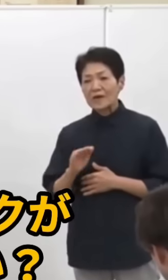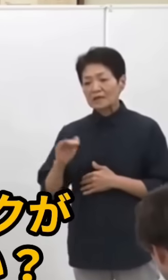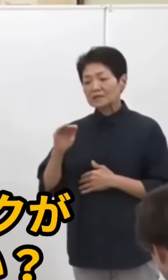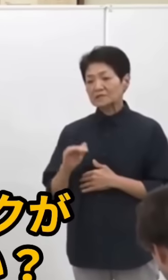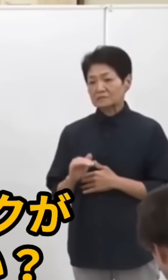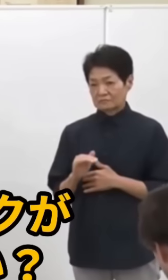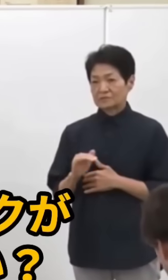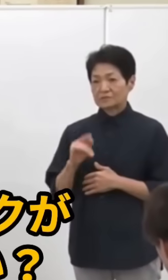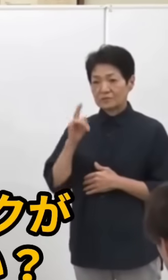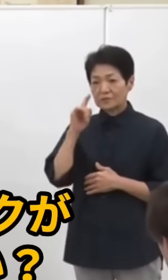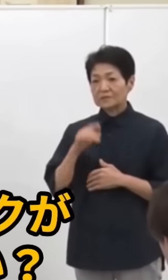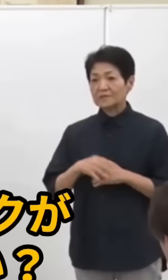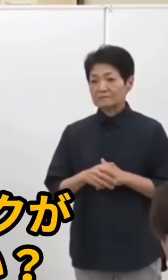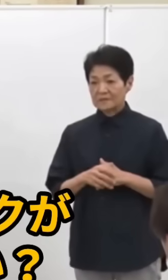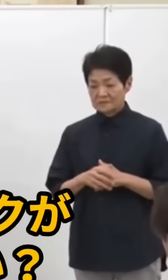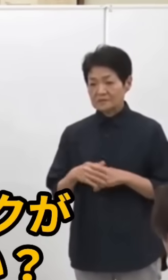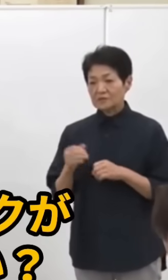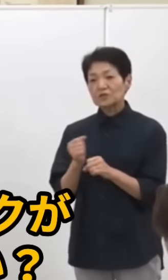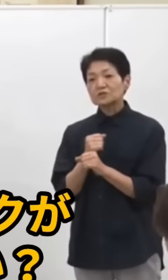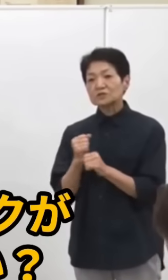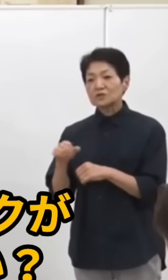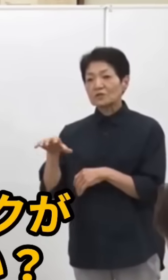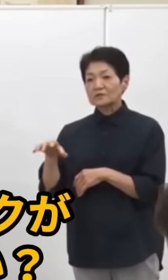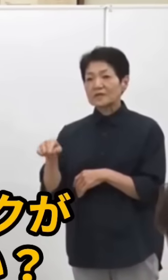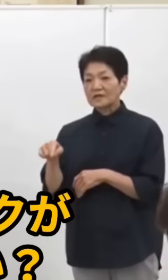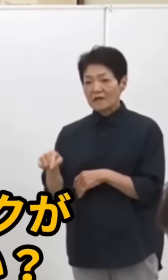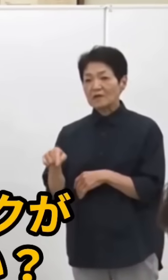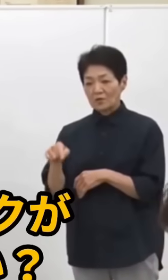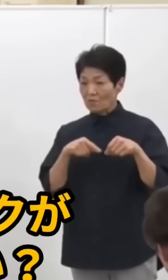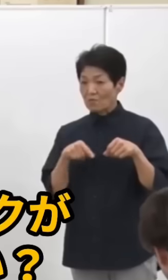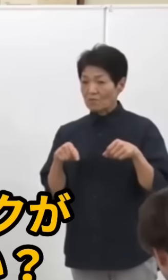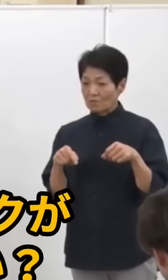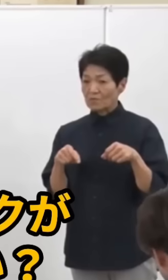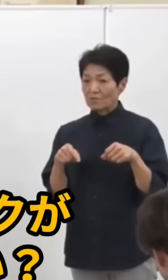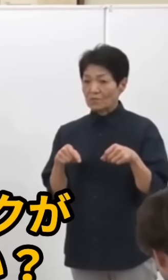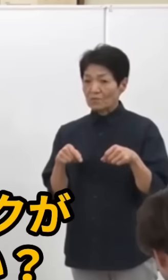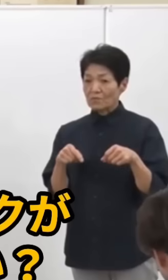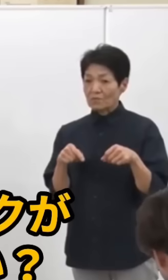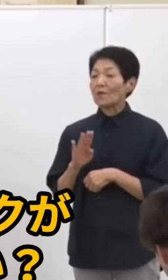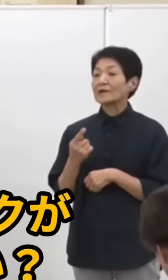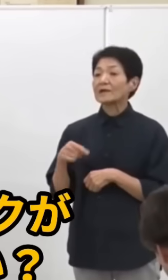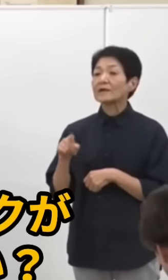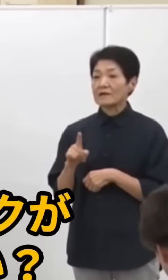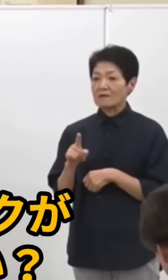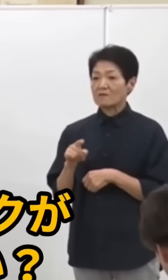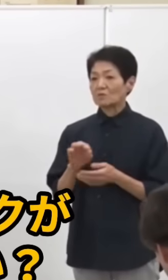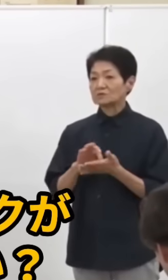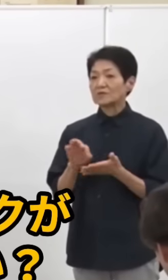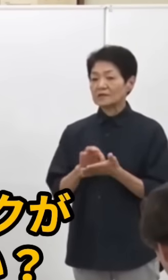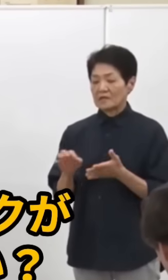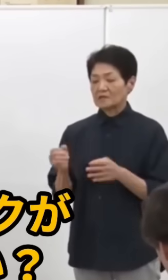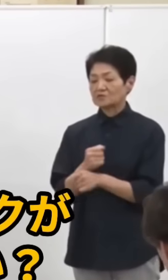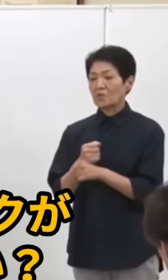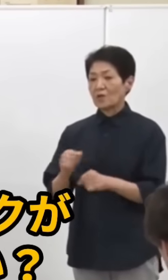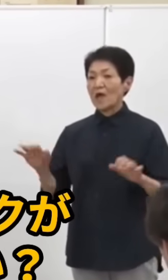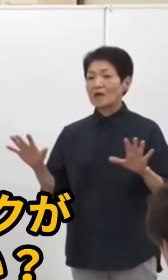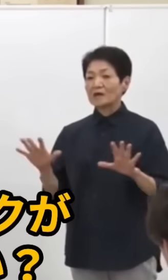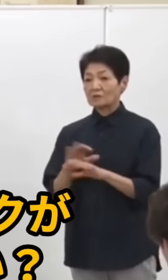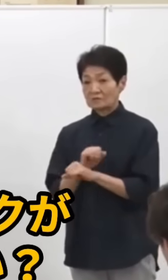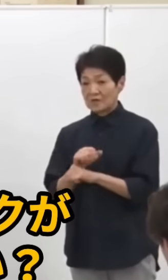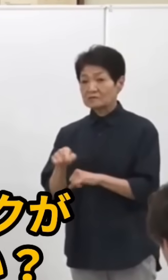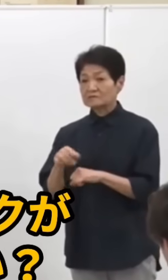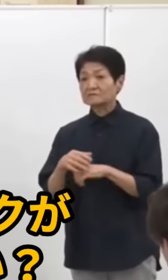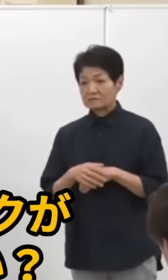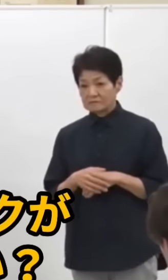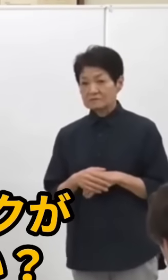されていると思いますし、事業者がこれで協定書を解除権を行使して事業がなくなるという蓋然性については、